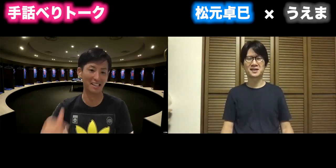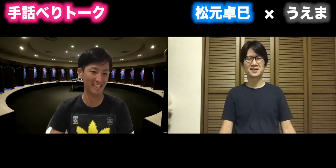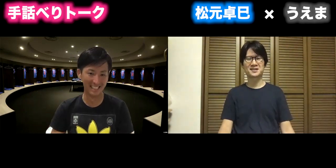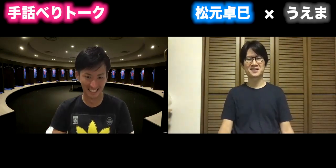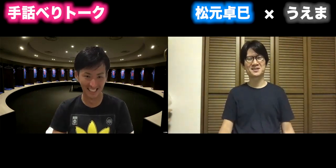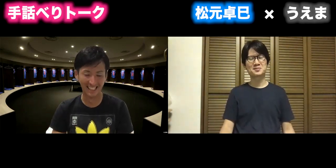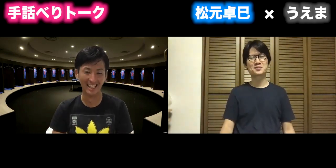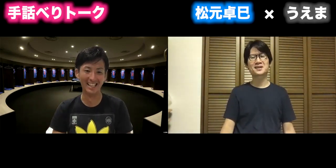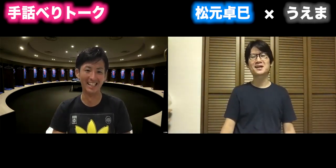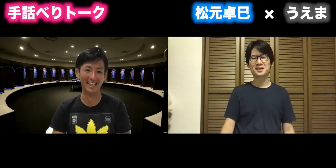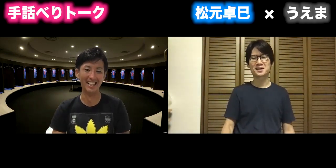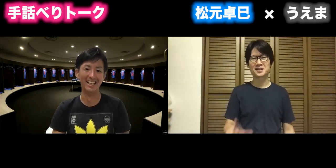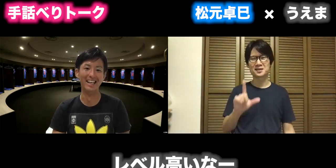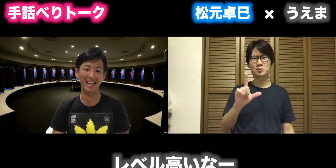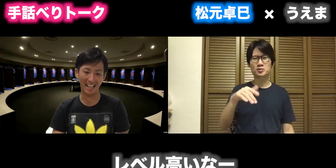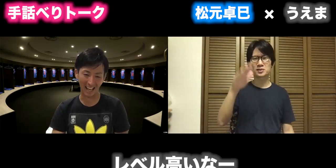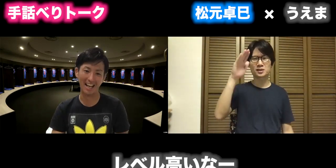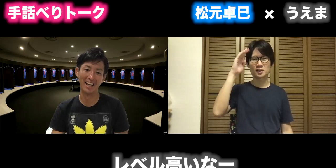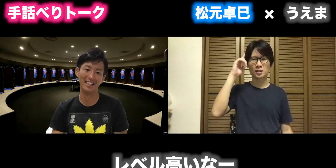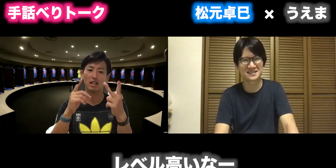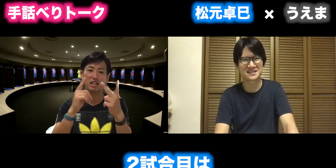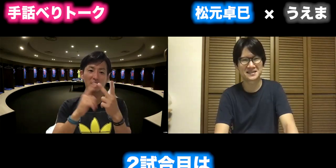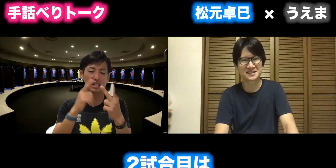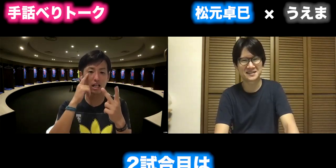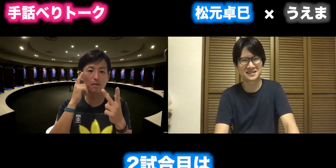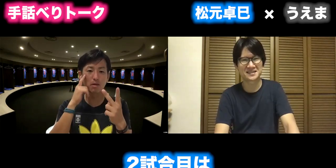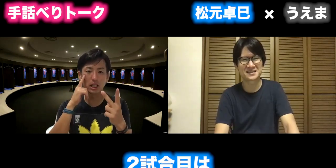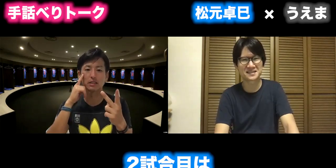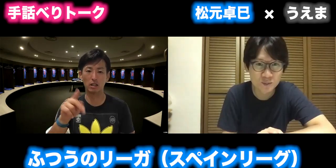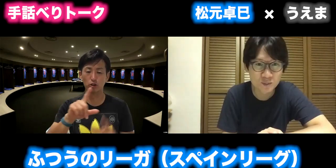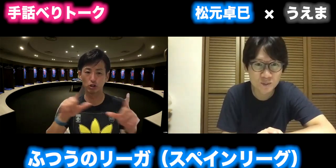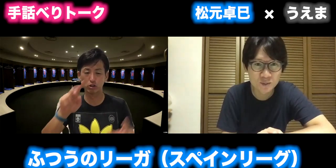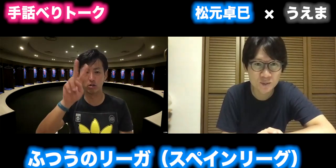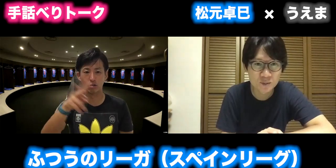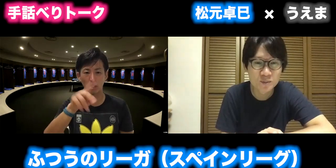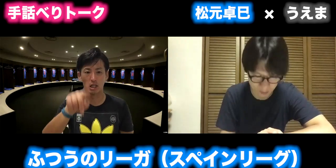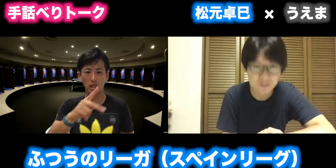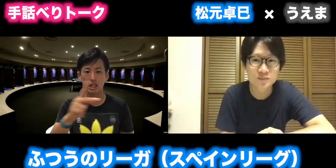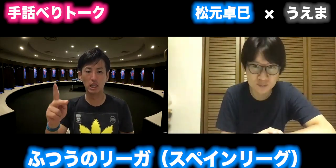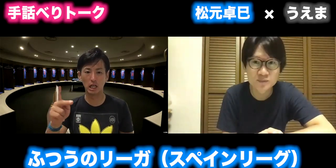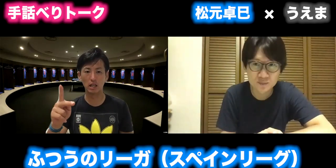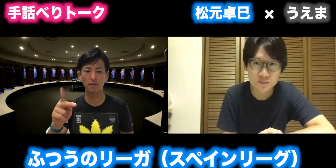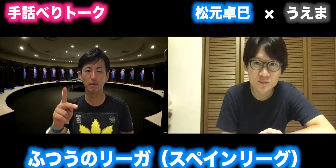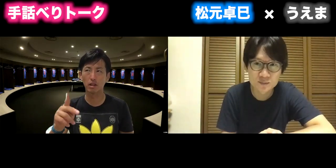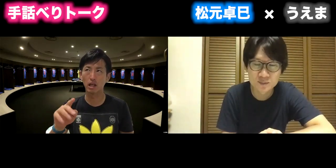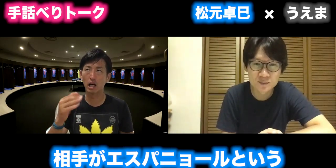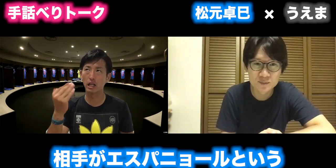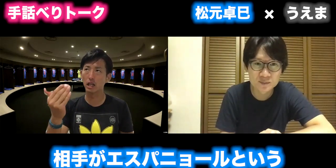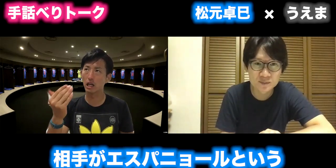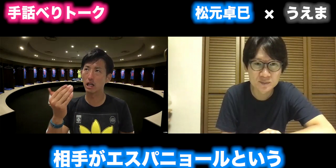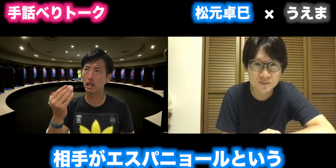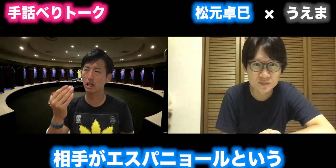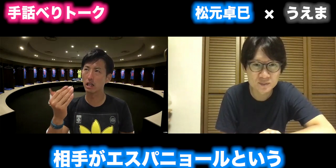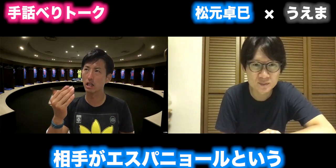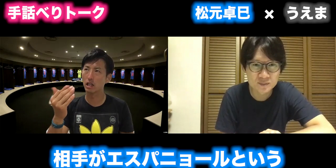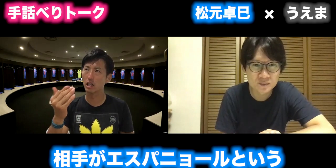高い m 高いな人はいわー3試合目は普通の d がーで相手